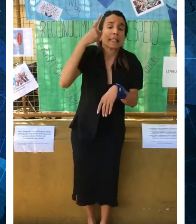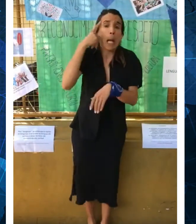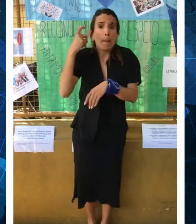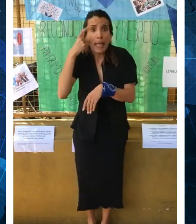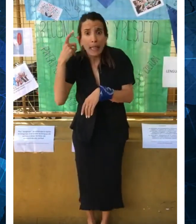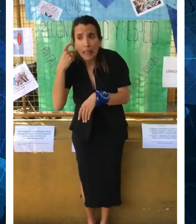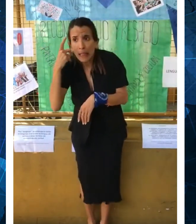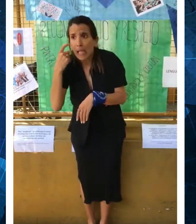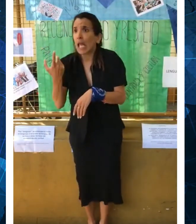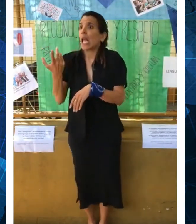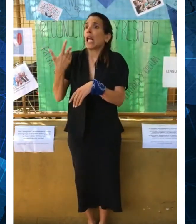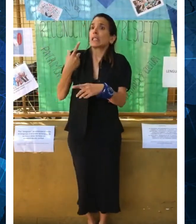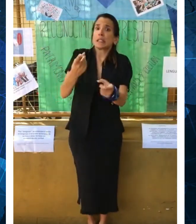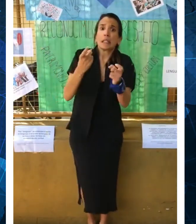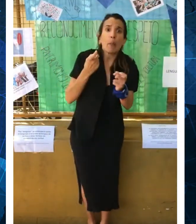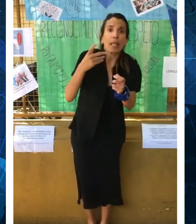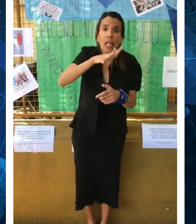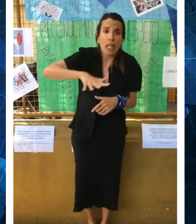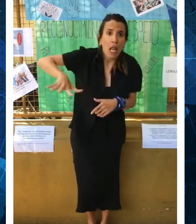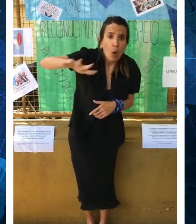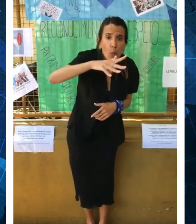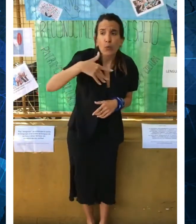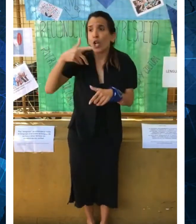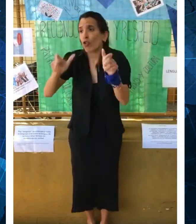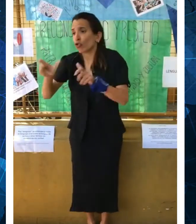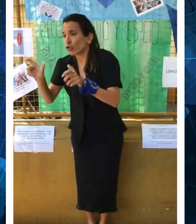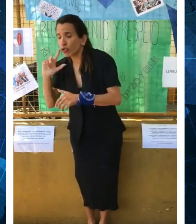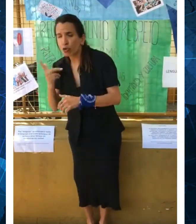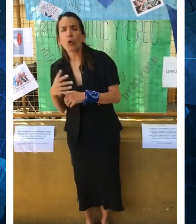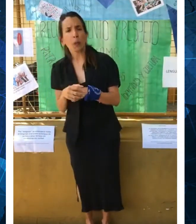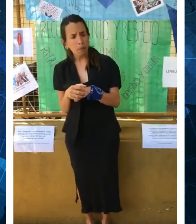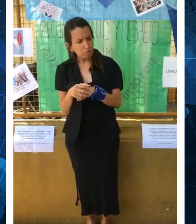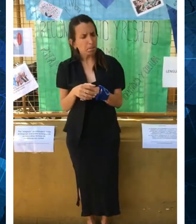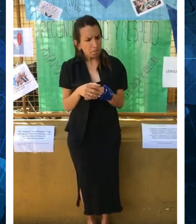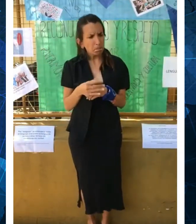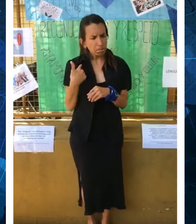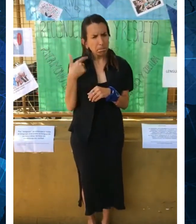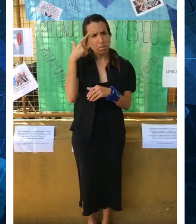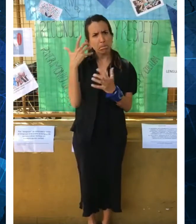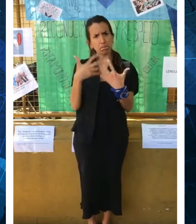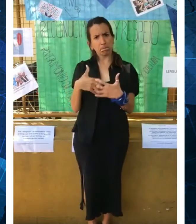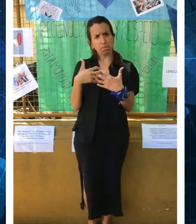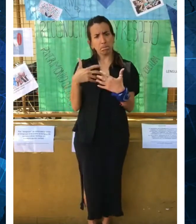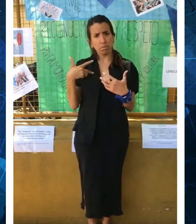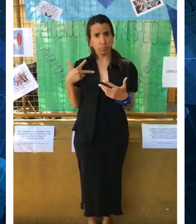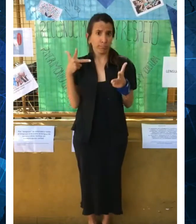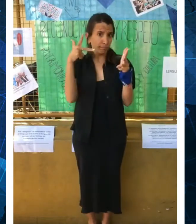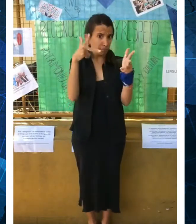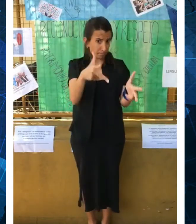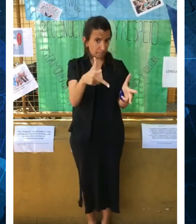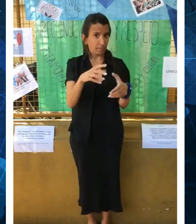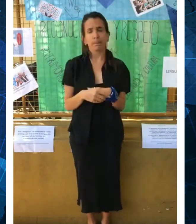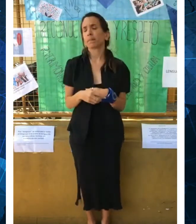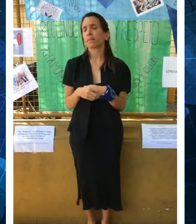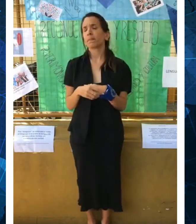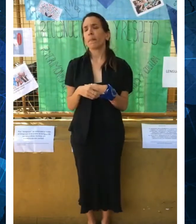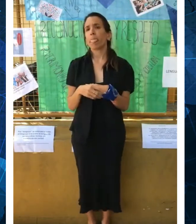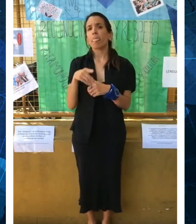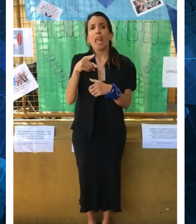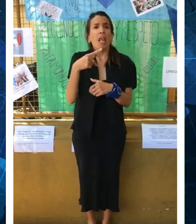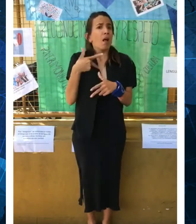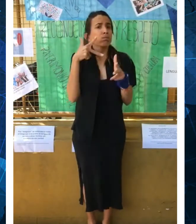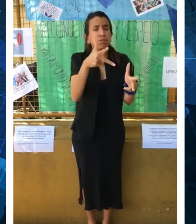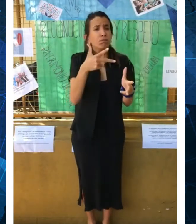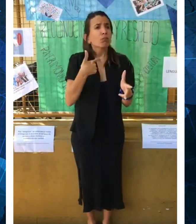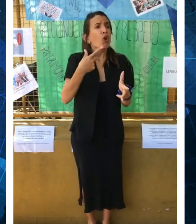Nos pidió disculpas, que nos dijo que necesitaba capacitarse y aprender sobre la comunidad sorda. Y yo me quedé reflexionando y